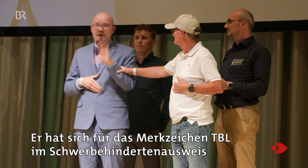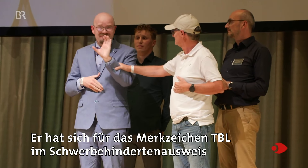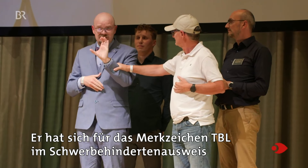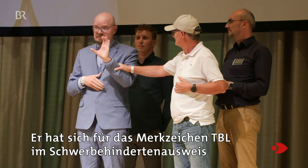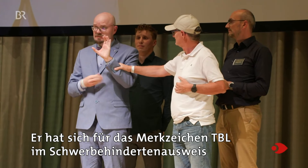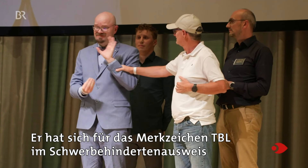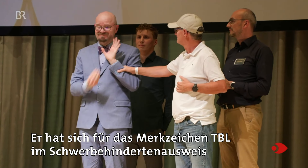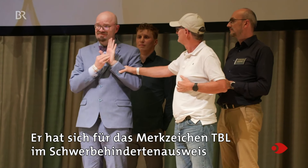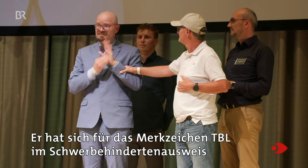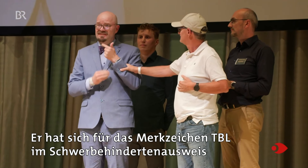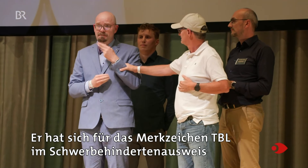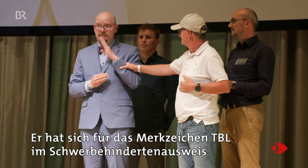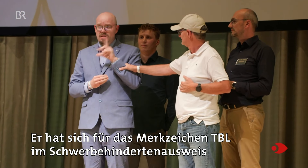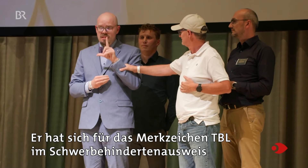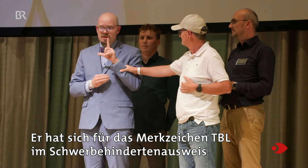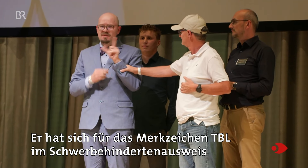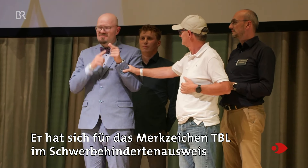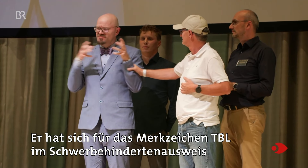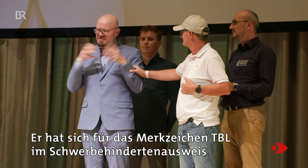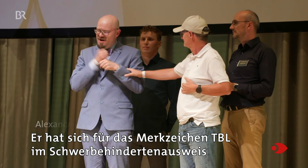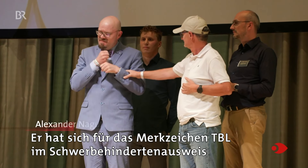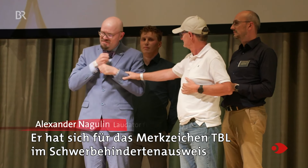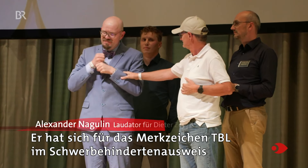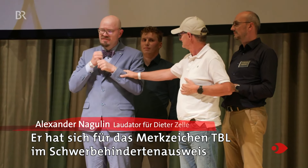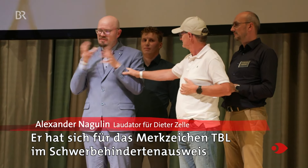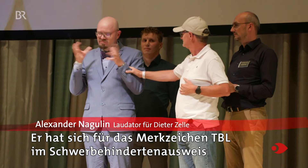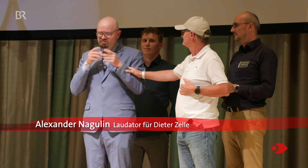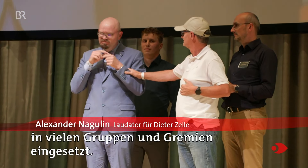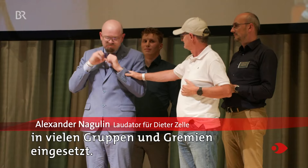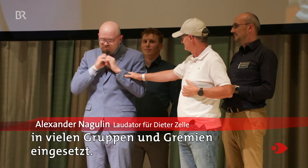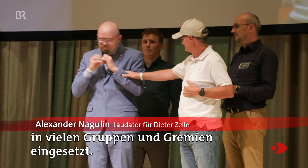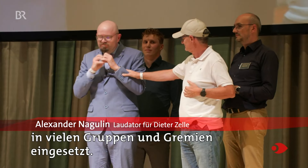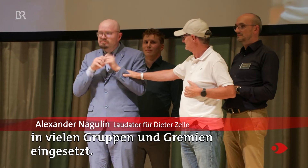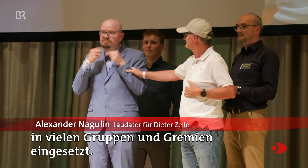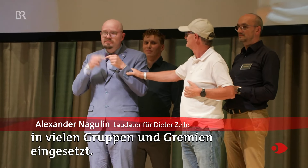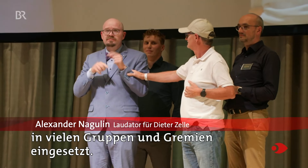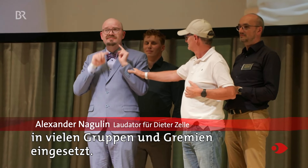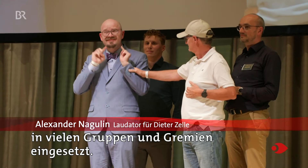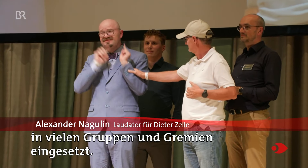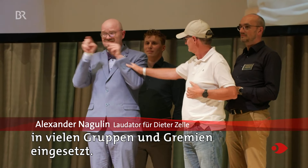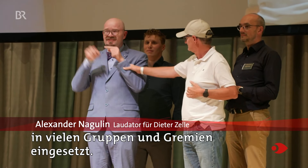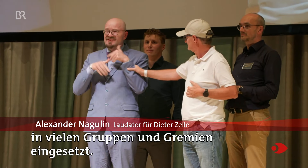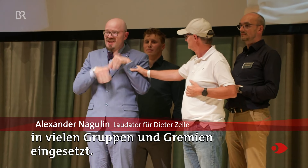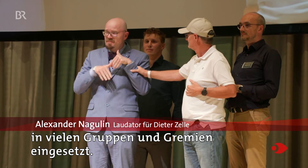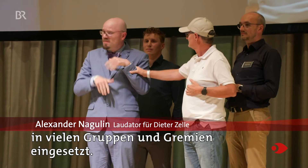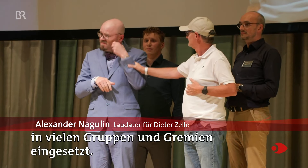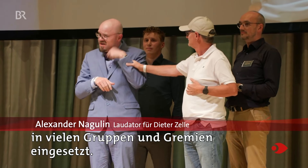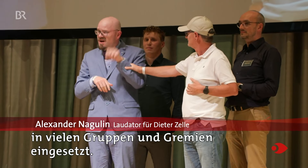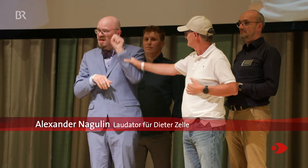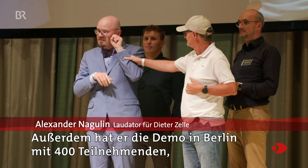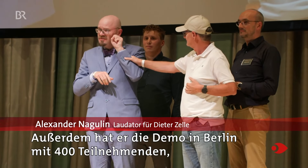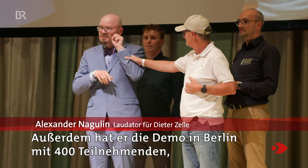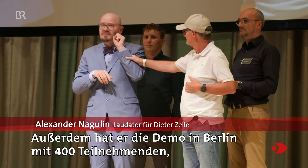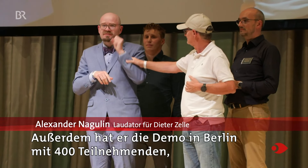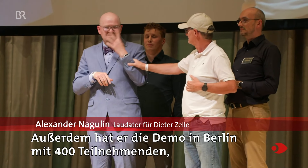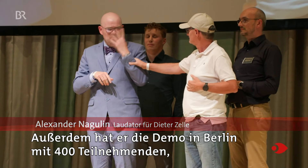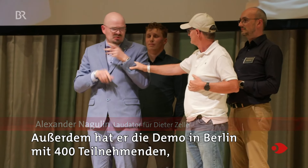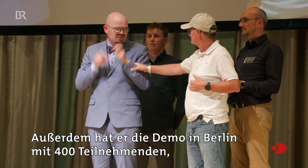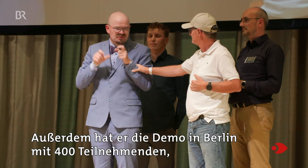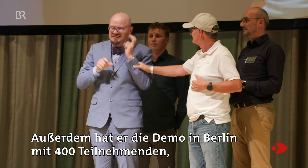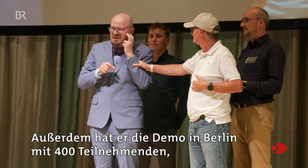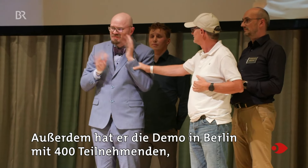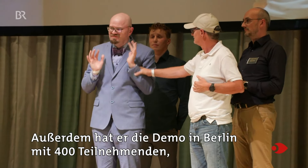Er hat sich für das Merkzeichen TBL im Schwerbehindertenausweis in vielen Gruppen und Gremien eingesetzt. Außerdem hat